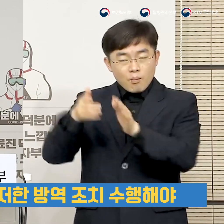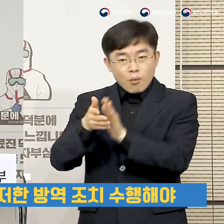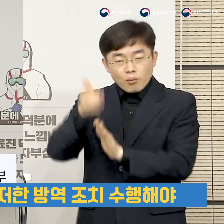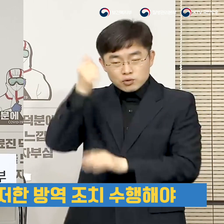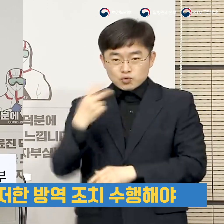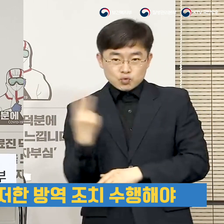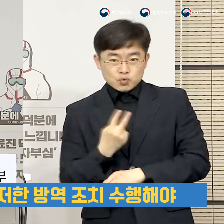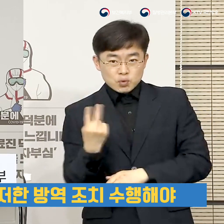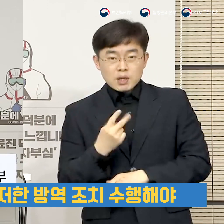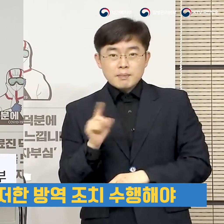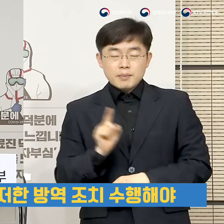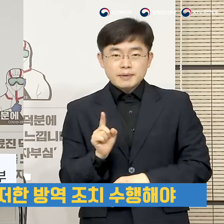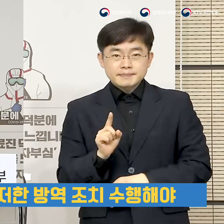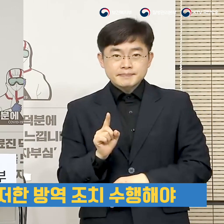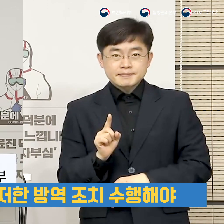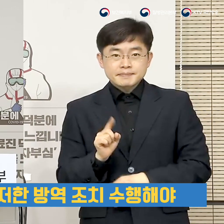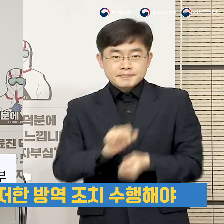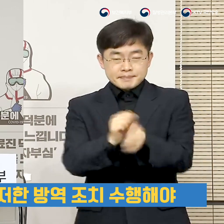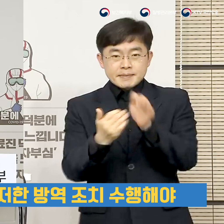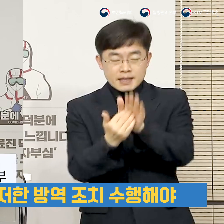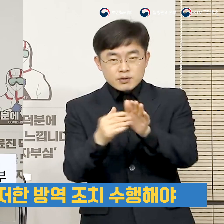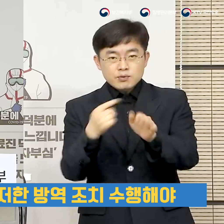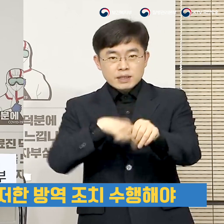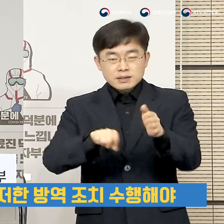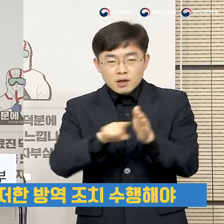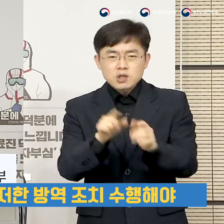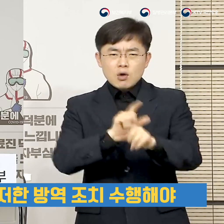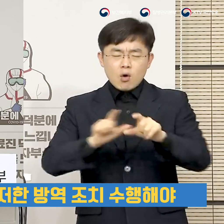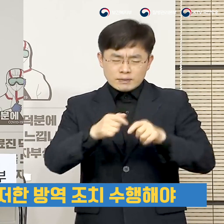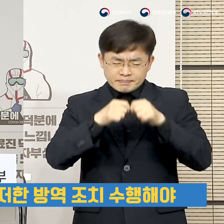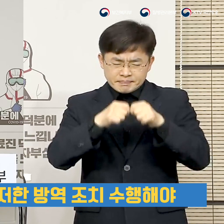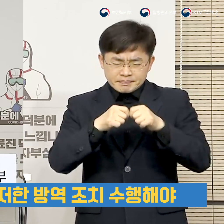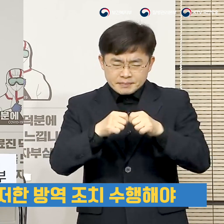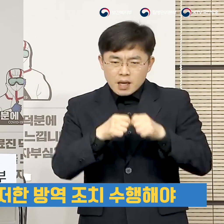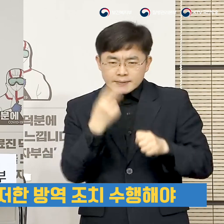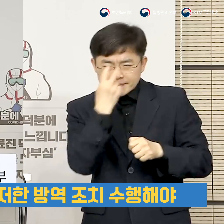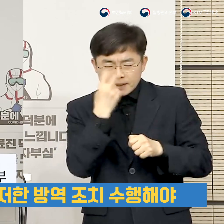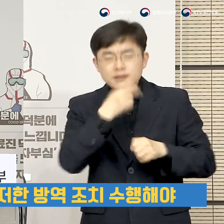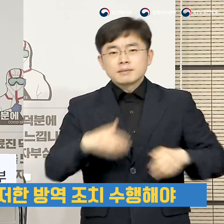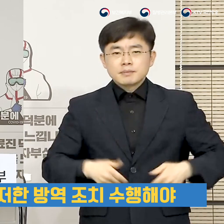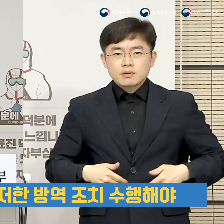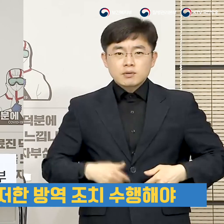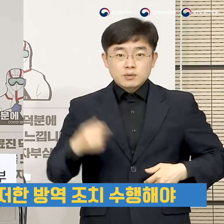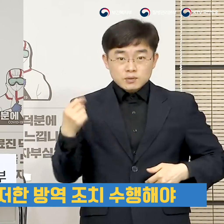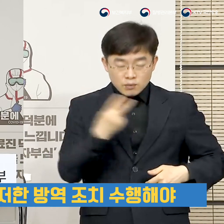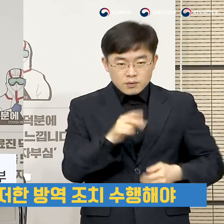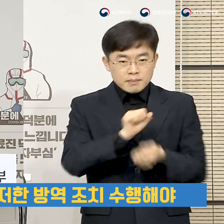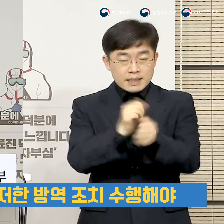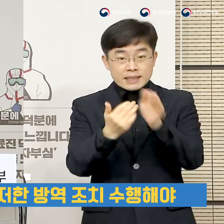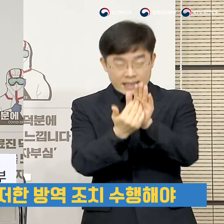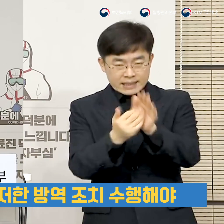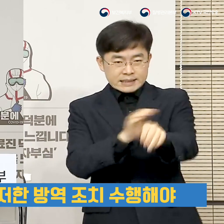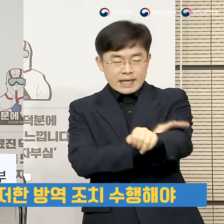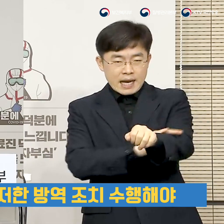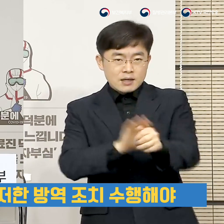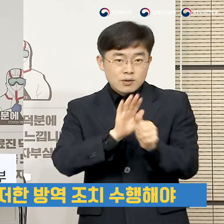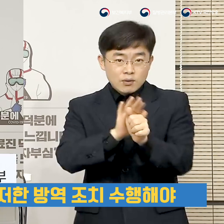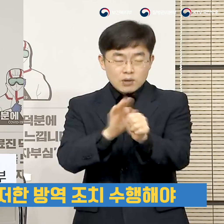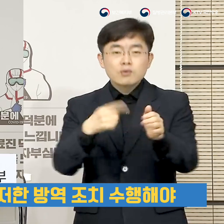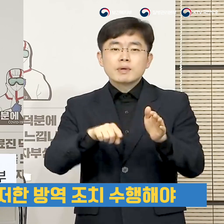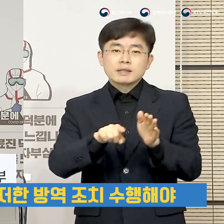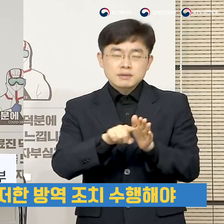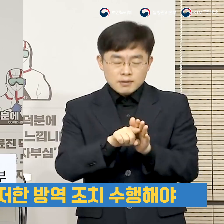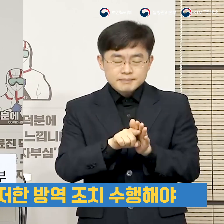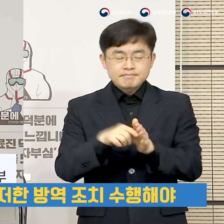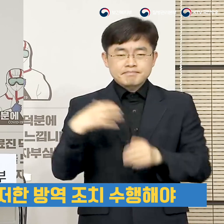꼼꼼하고 폭넓게 이러한 방역에 관한 조치, 방역 업무를 지원할 수 있는 이러한 조치들을 수행해야 된다라는